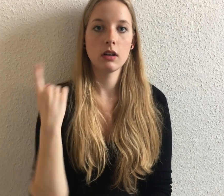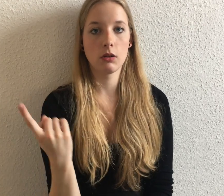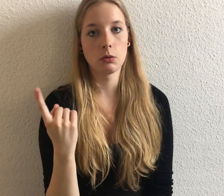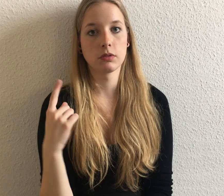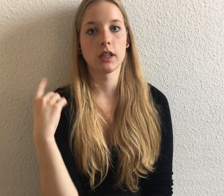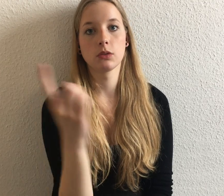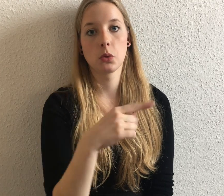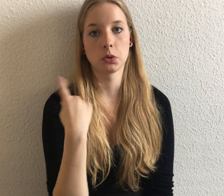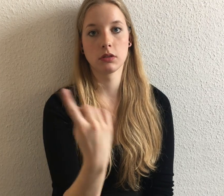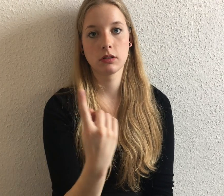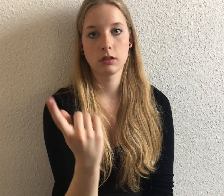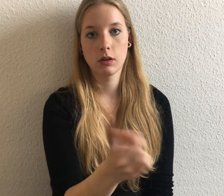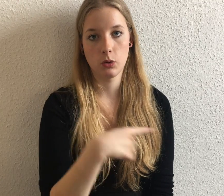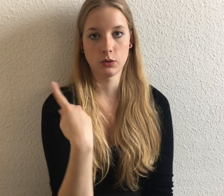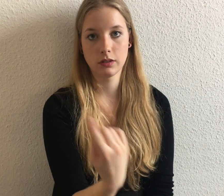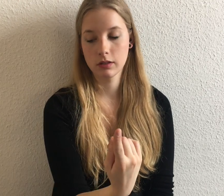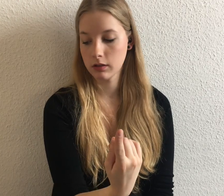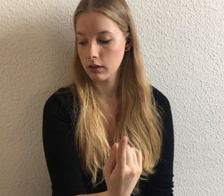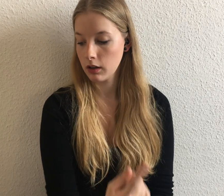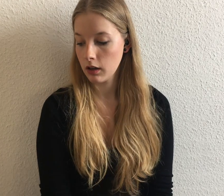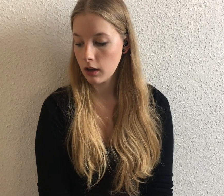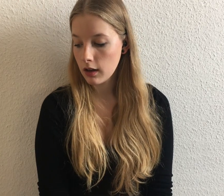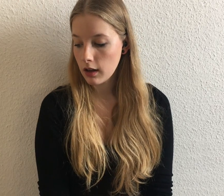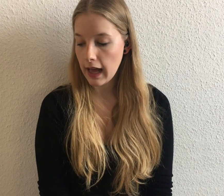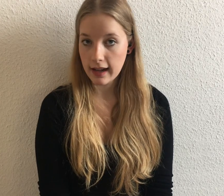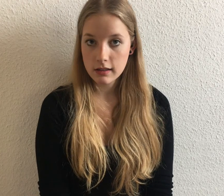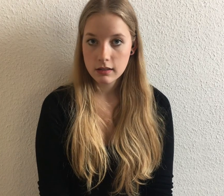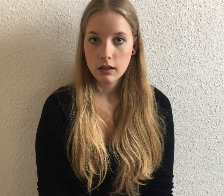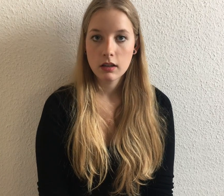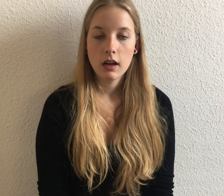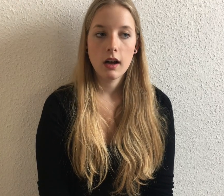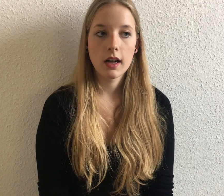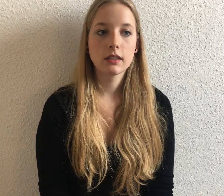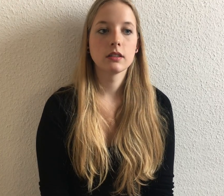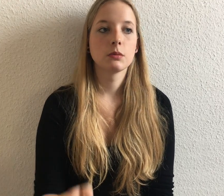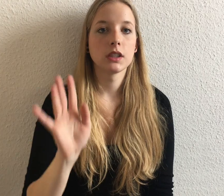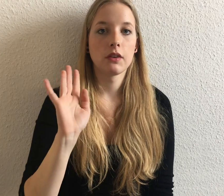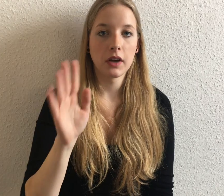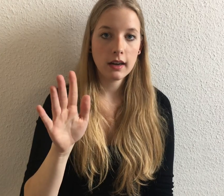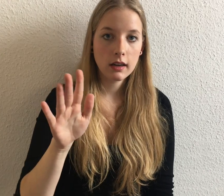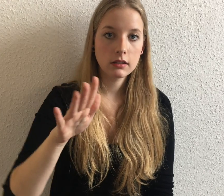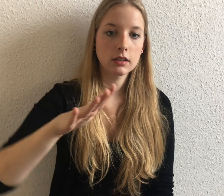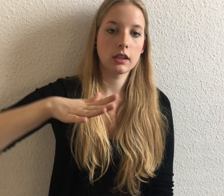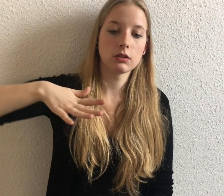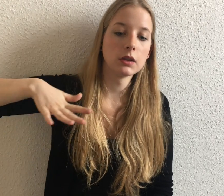nach oben zeigst. Uns. Uns. Alle. Alle ist mit der flachen Hand, zeigst du über die